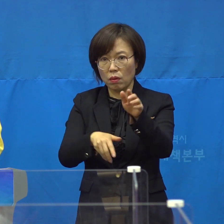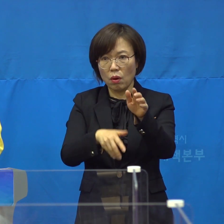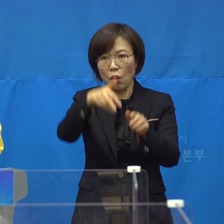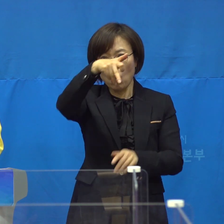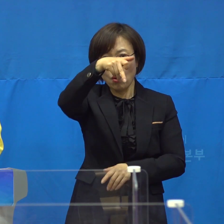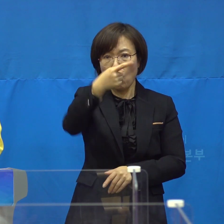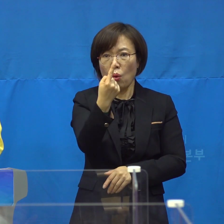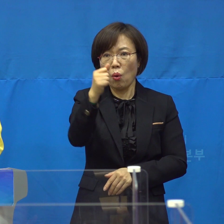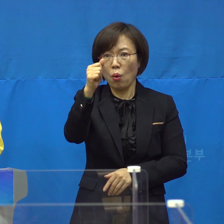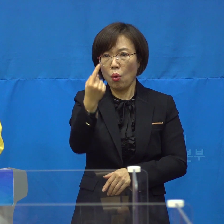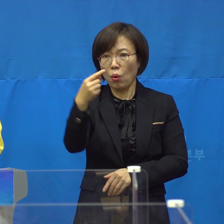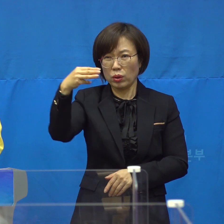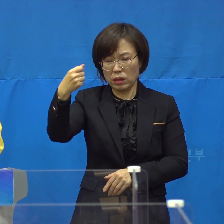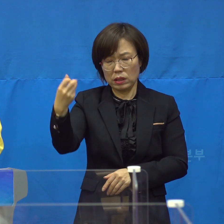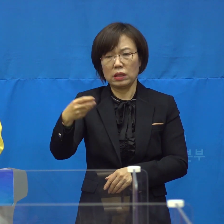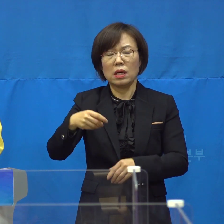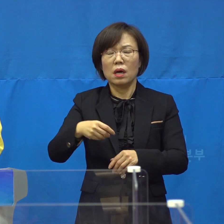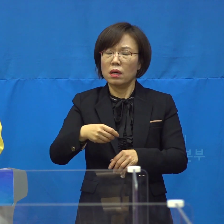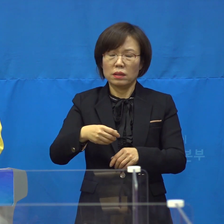쓸 수가 없는 방법인데